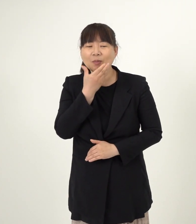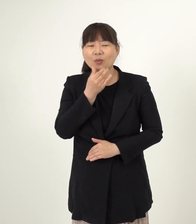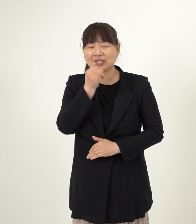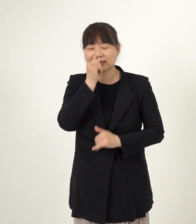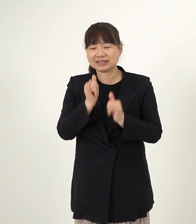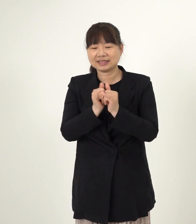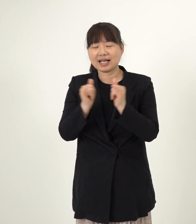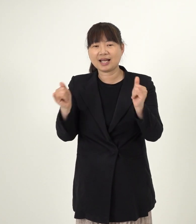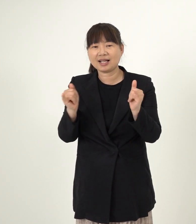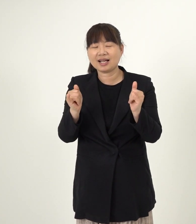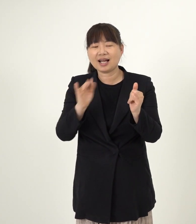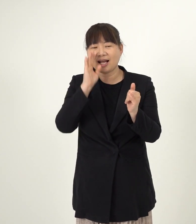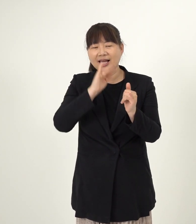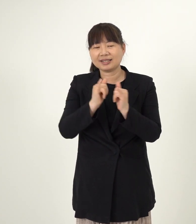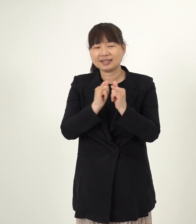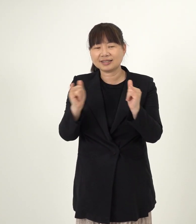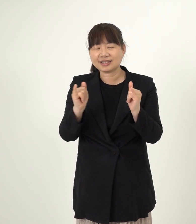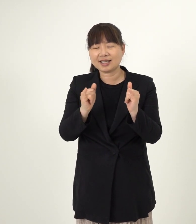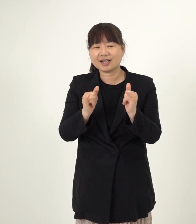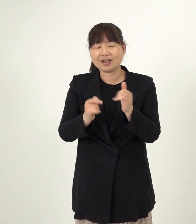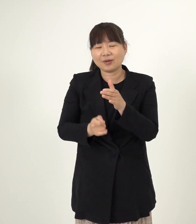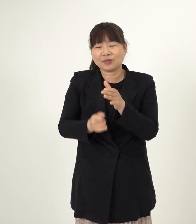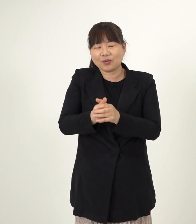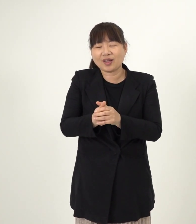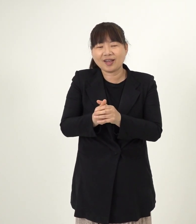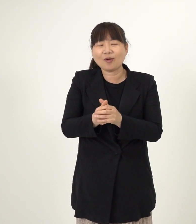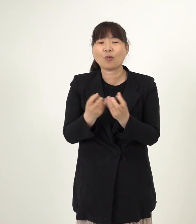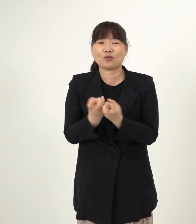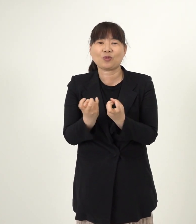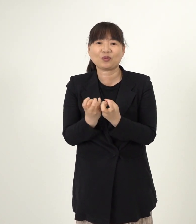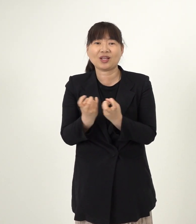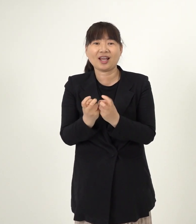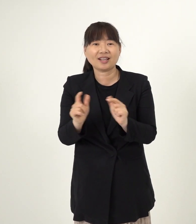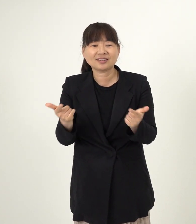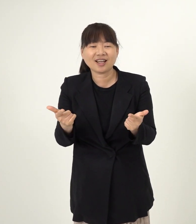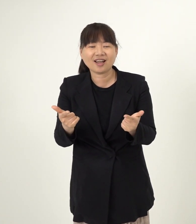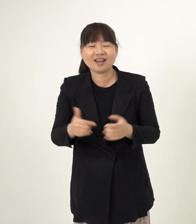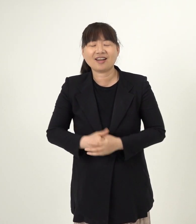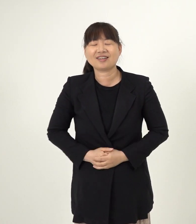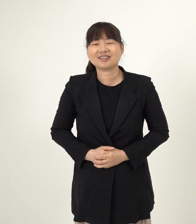있는 사람은 악인들의 꾀를 어떻게 아니하며,